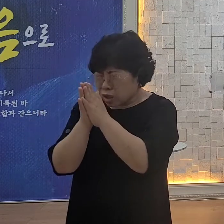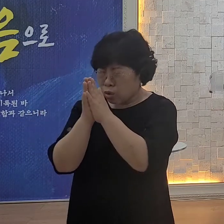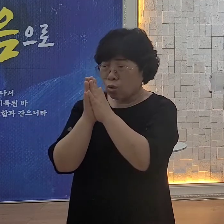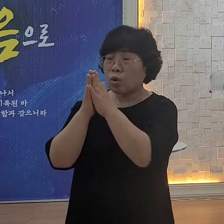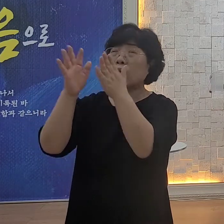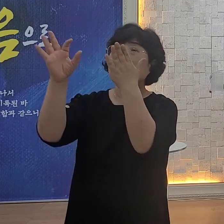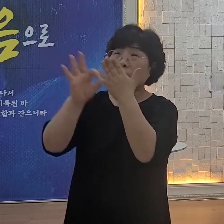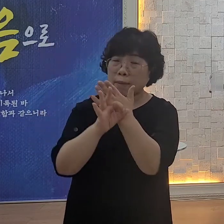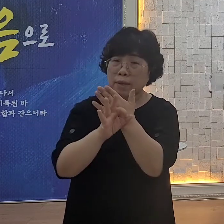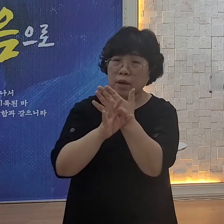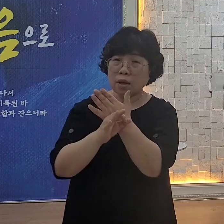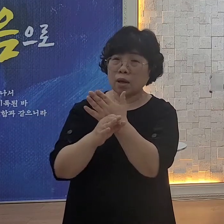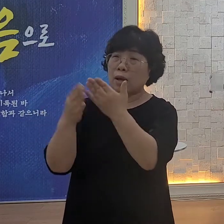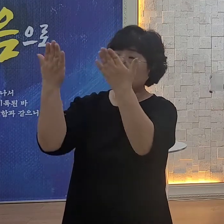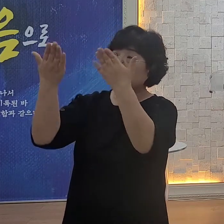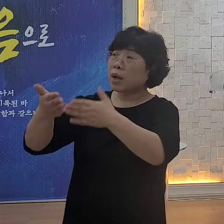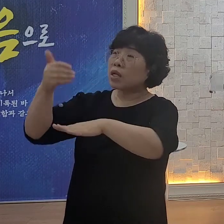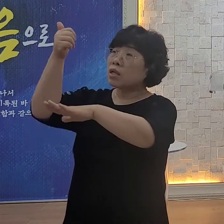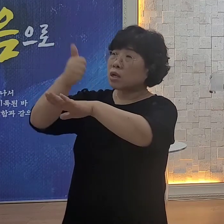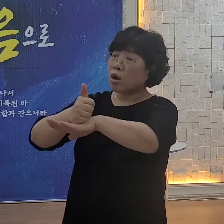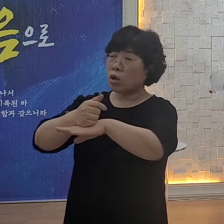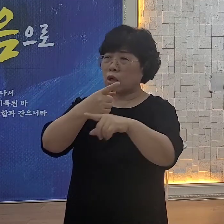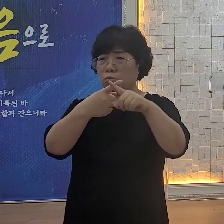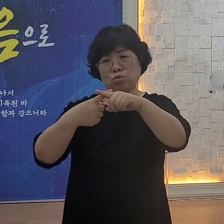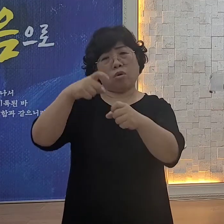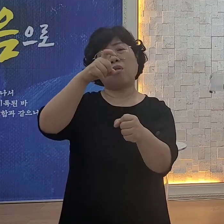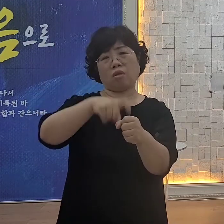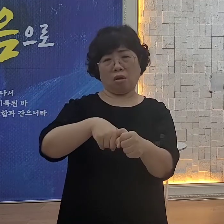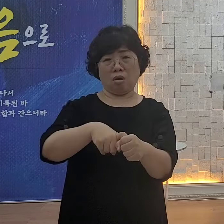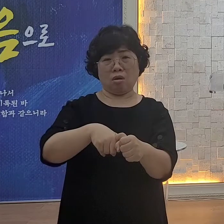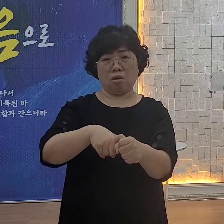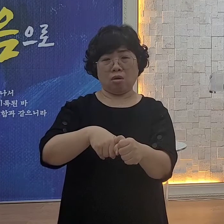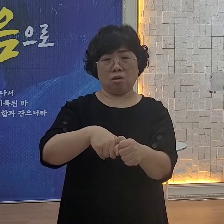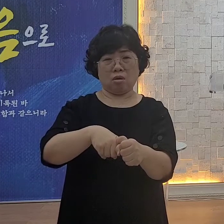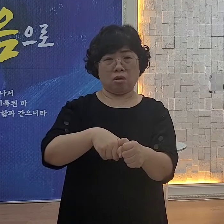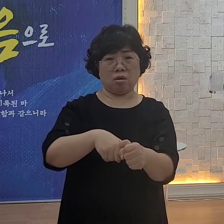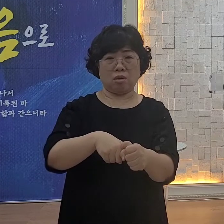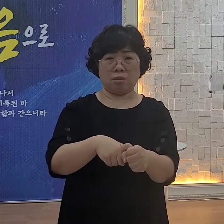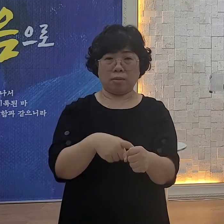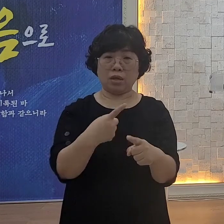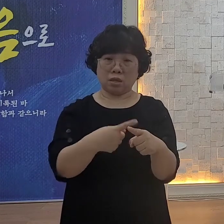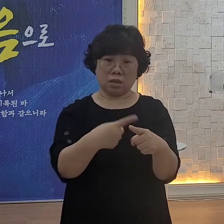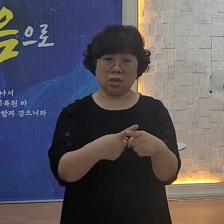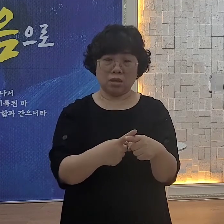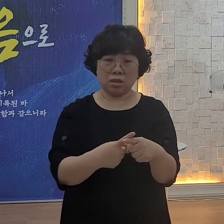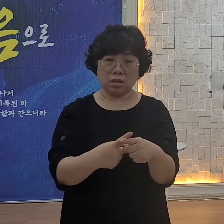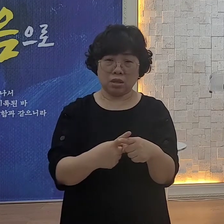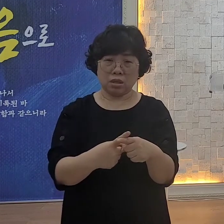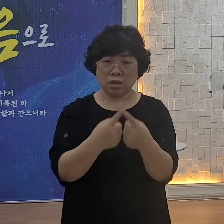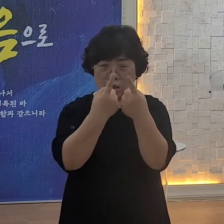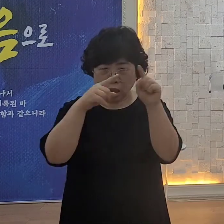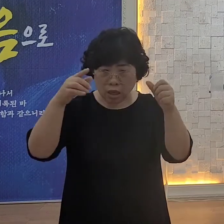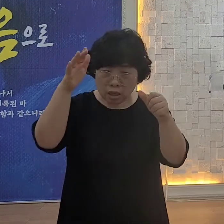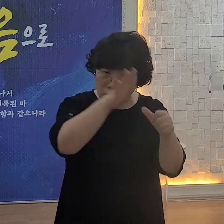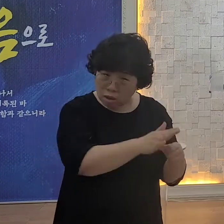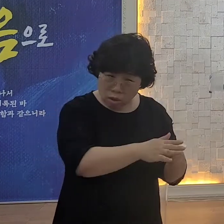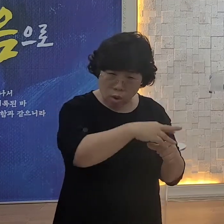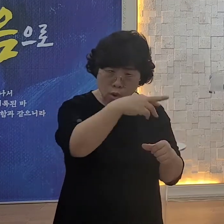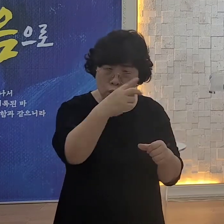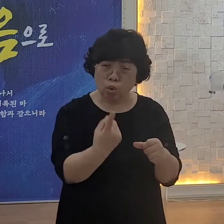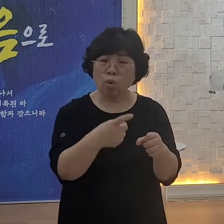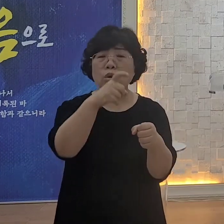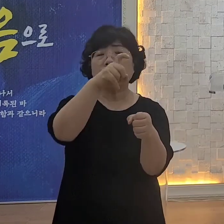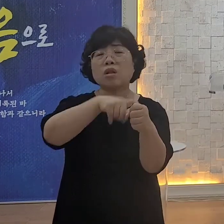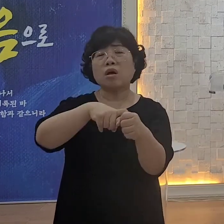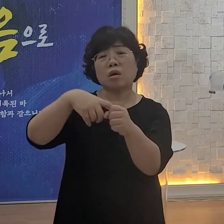정말 믿고 의지하고 기도했는데 결과로 부도가 났다. 대학에 떨어졌다. 그게